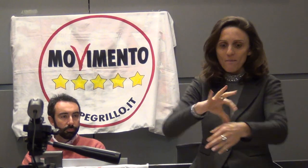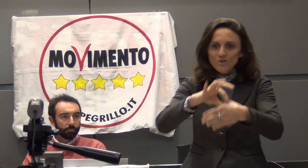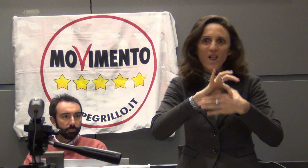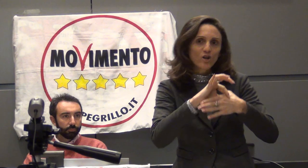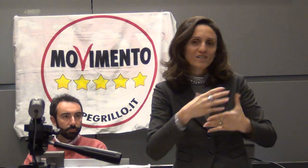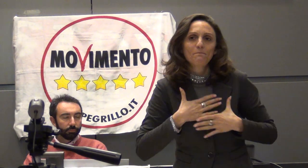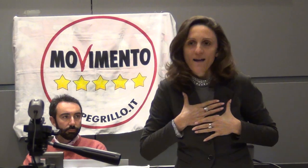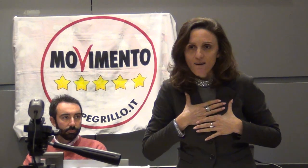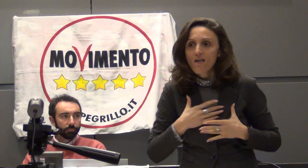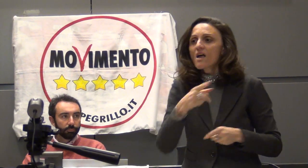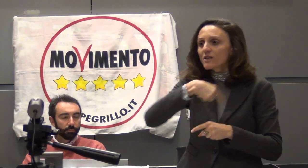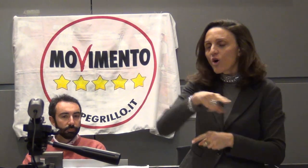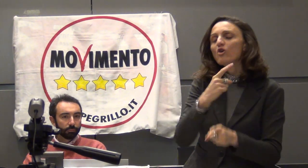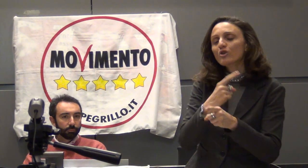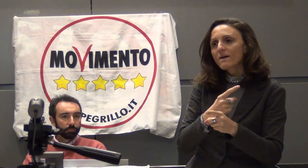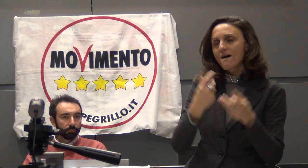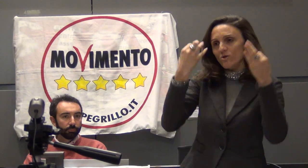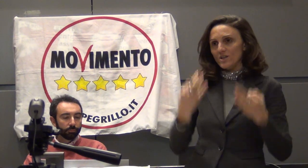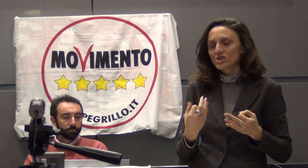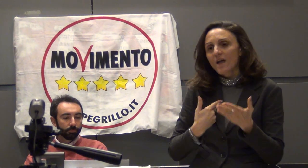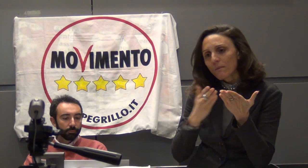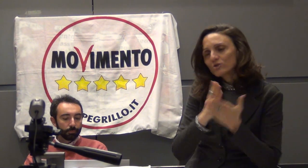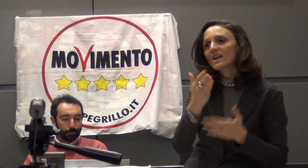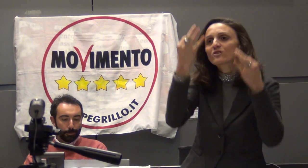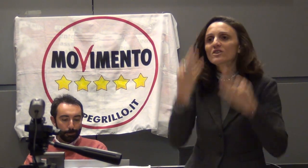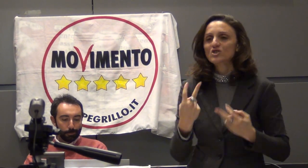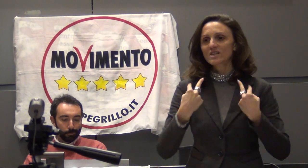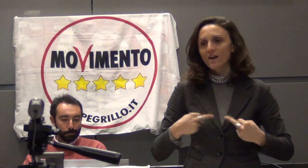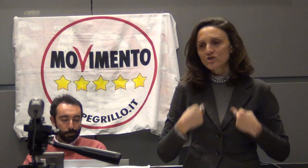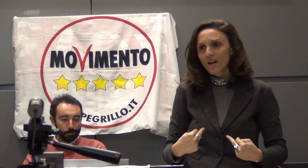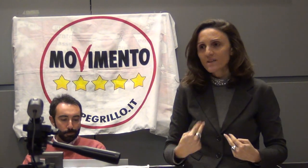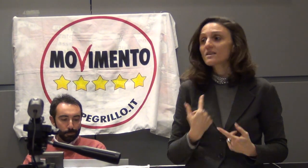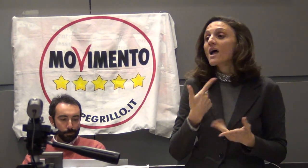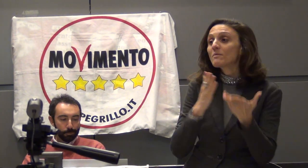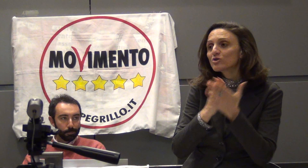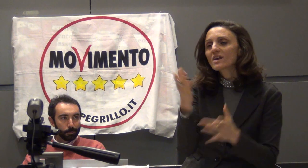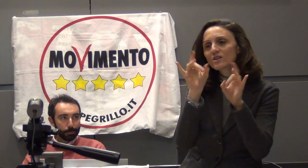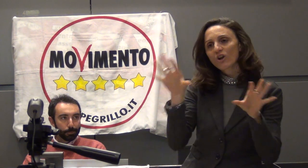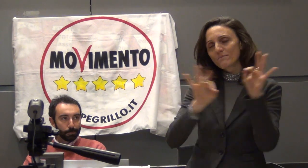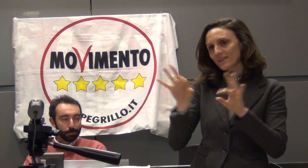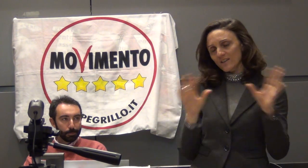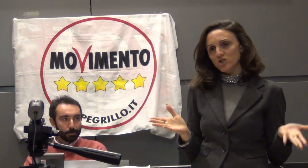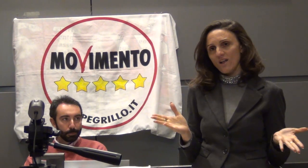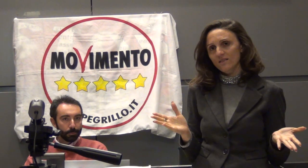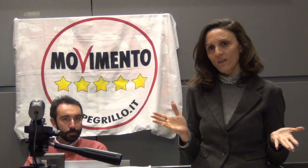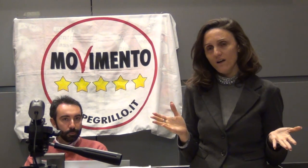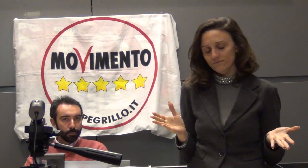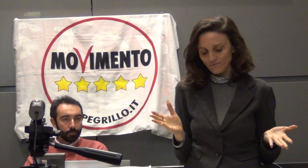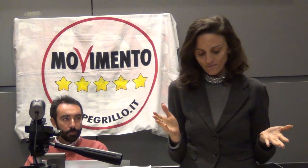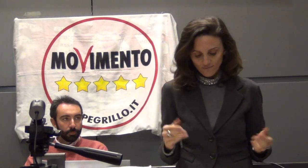decidere sulla nostra penne qual è la cosa migliore. Quindi noi dobbiamo decidere sulla nostra vita e ci dobbiamo